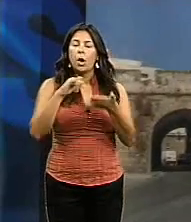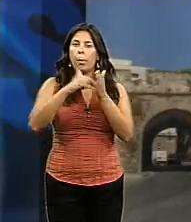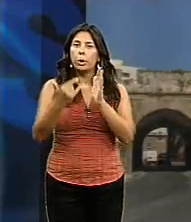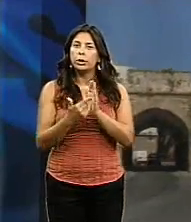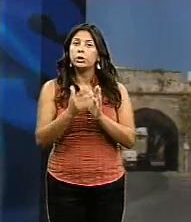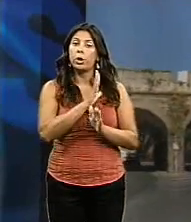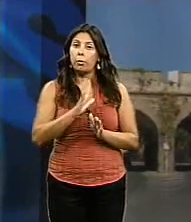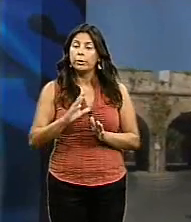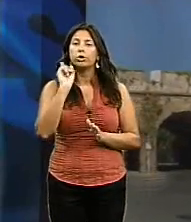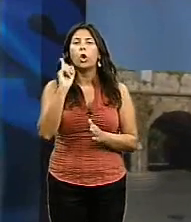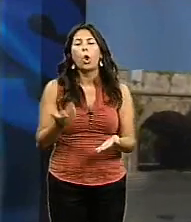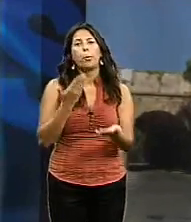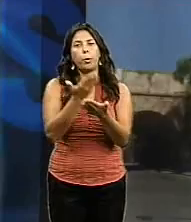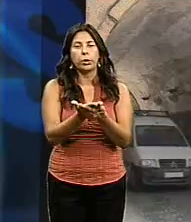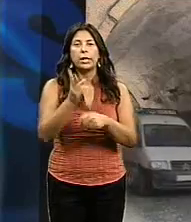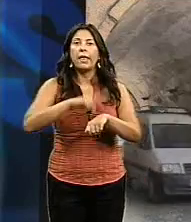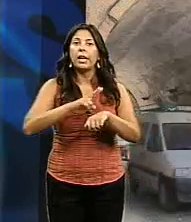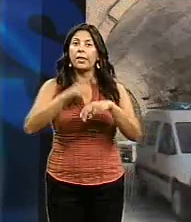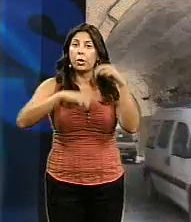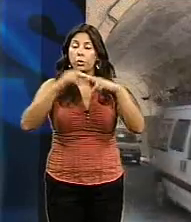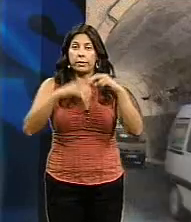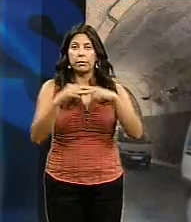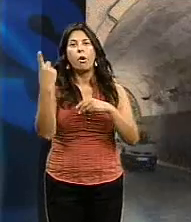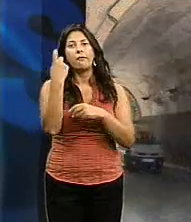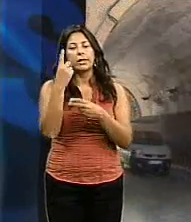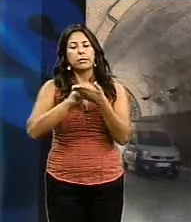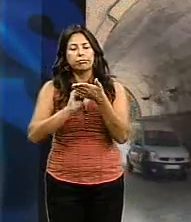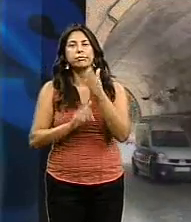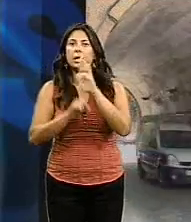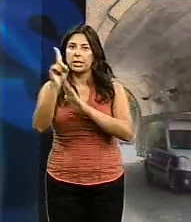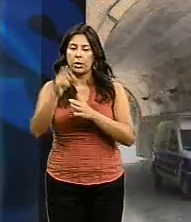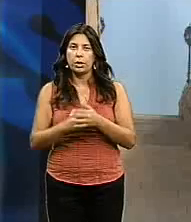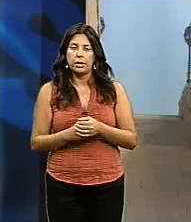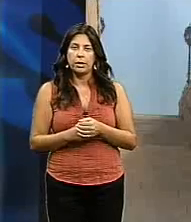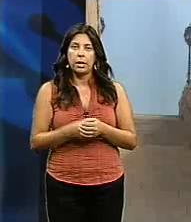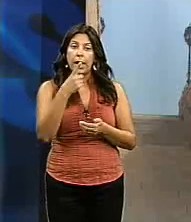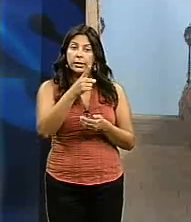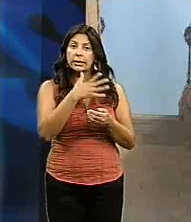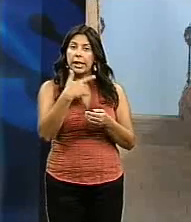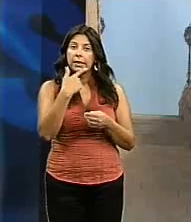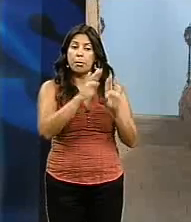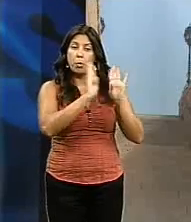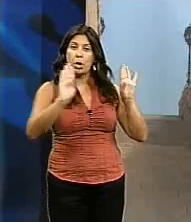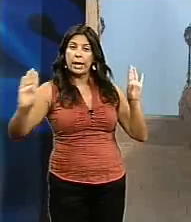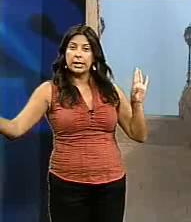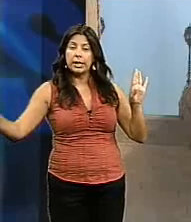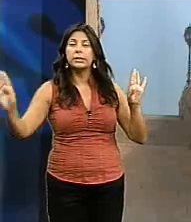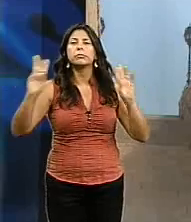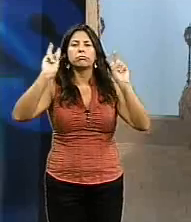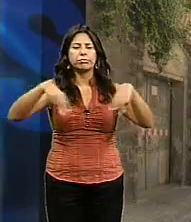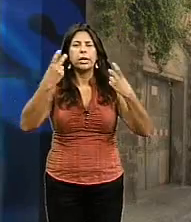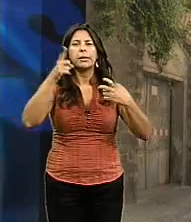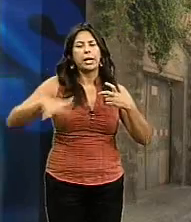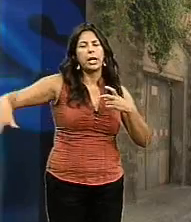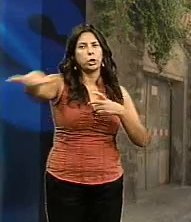encuentra en forma de propuesta que la Delegación de Urbanismo tendrá que desarrollar. Esta actuación consolidará las murallas y rehabilitará su entorno.